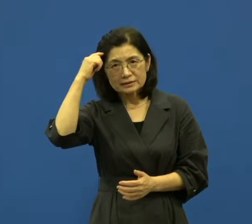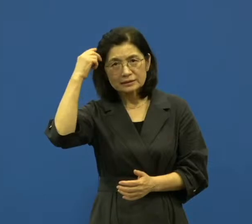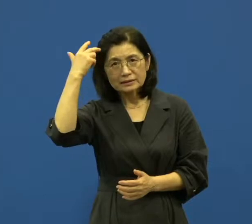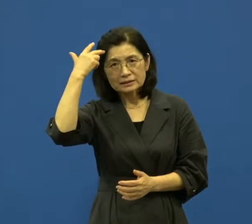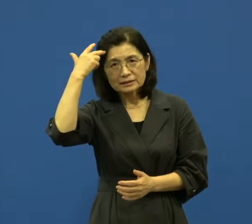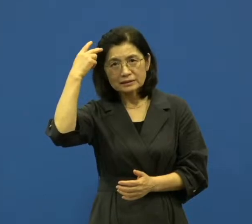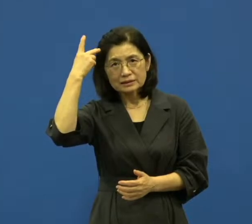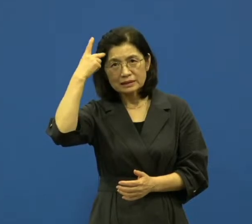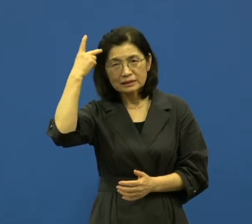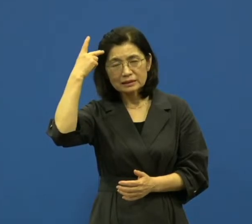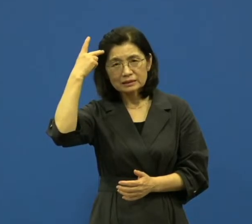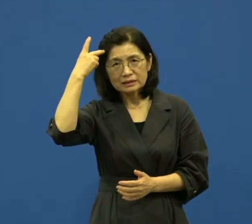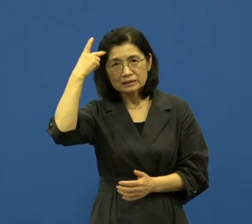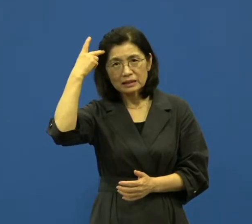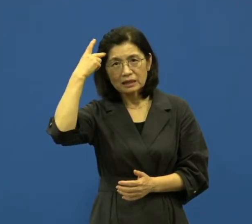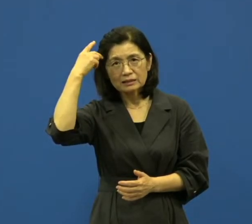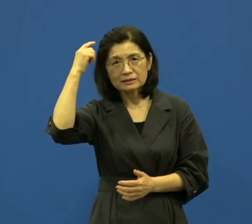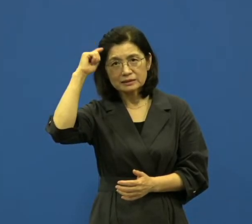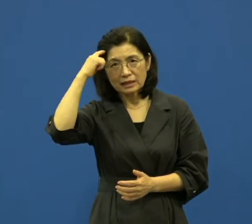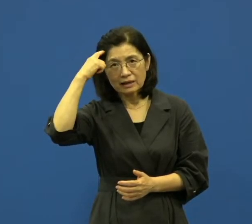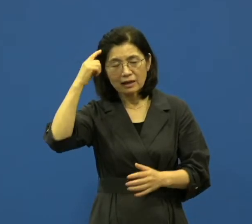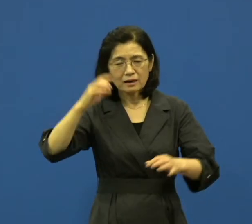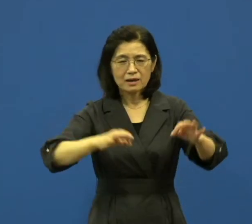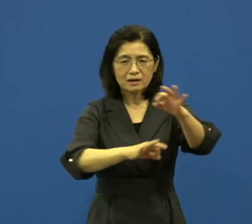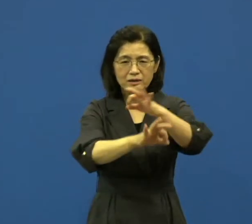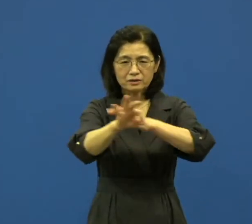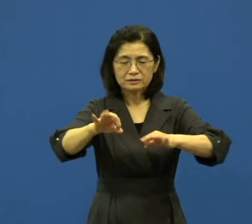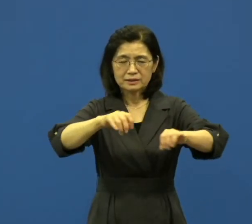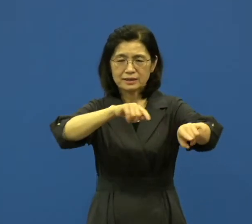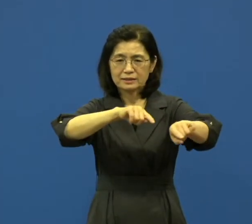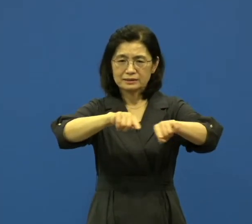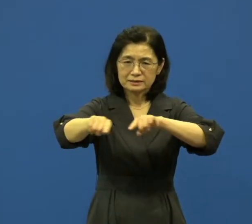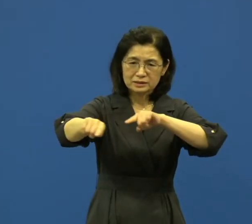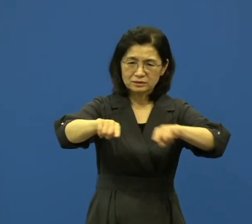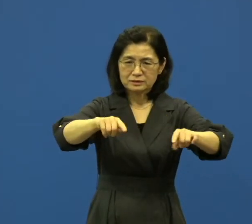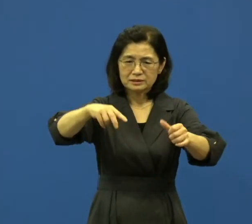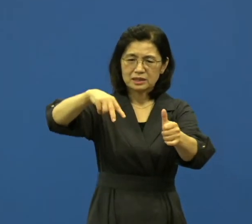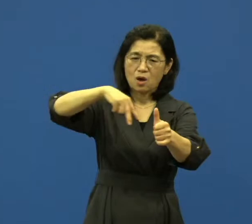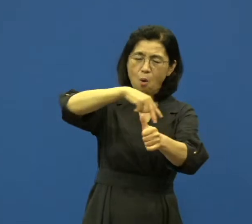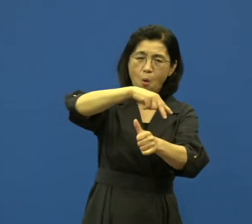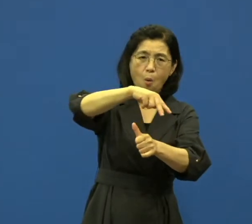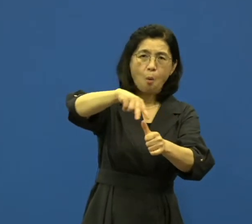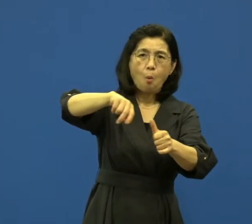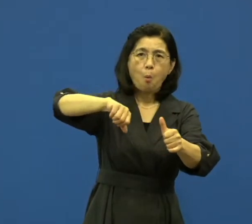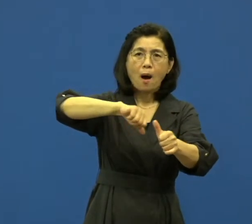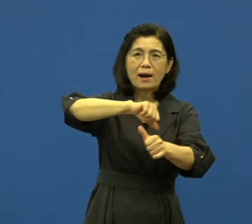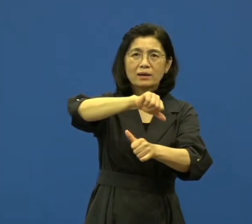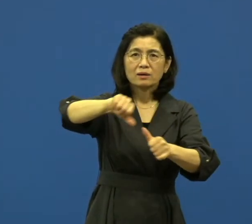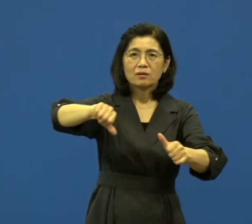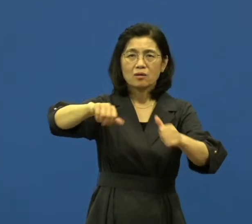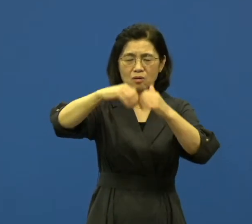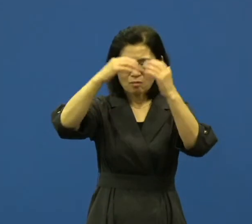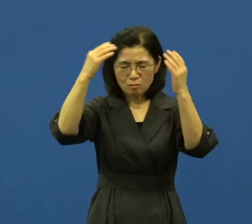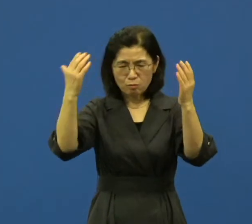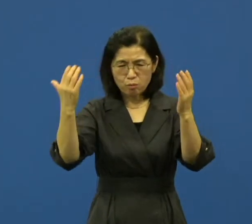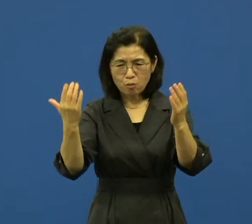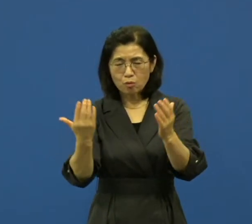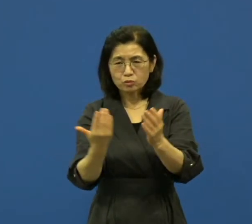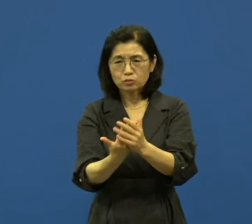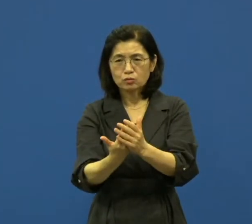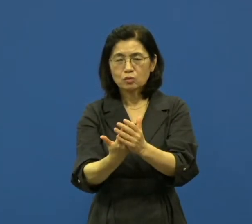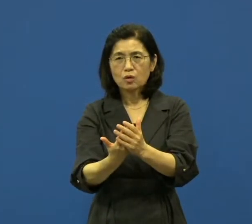이념도, 정치도, 경제도, 환경도, 어느 것 하나도 전망이